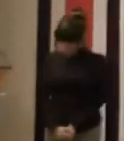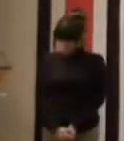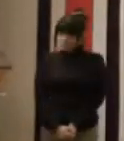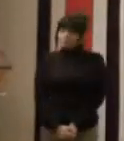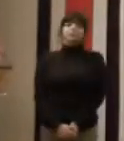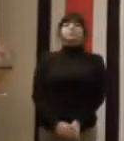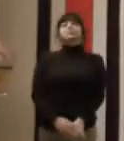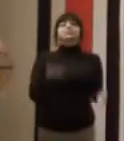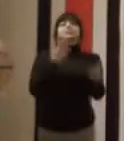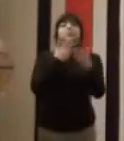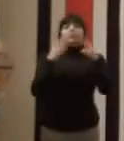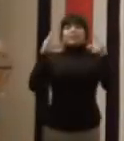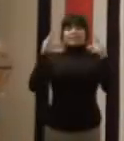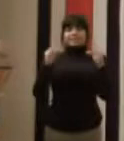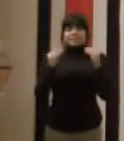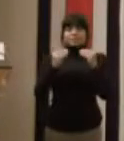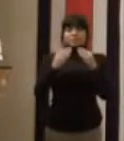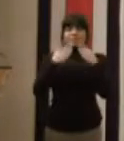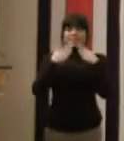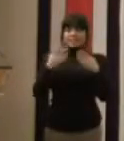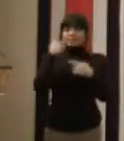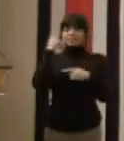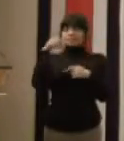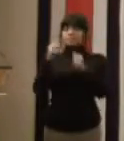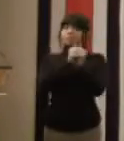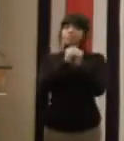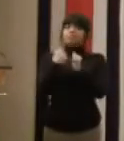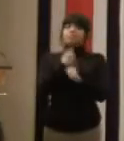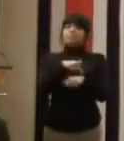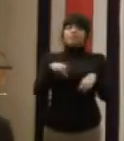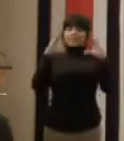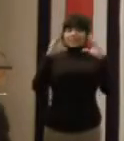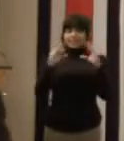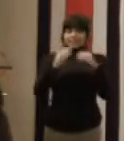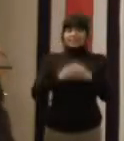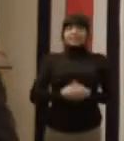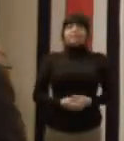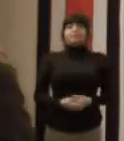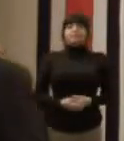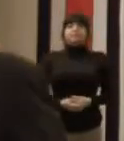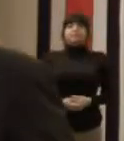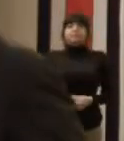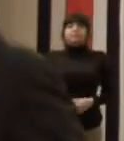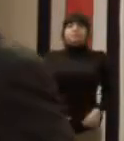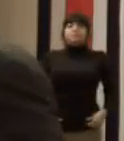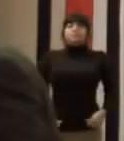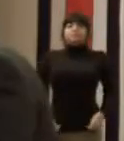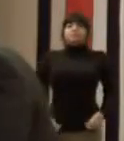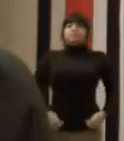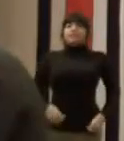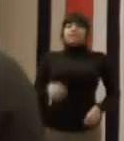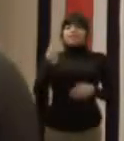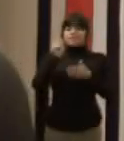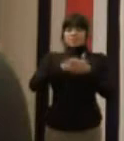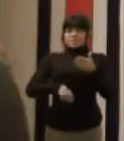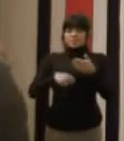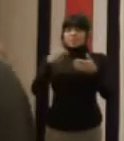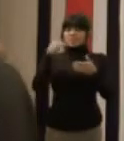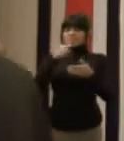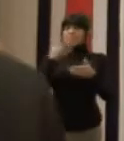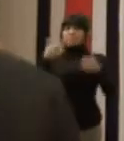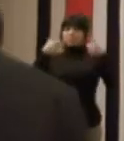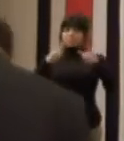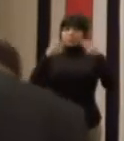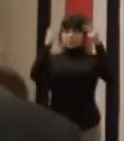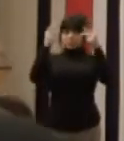Muy buenas tardes, muchísimas gracias por acompañarnos en esta tarde en la firma del acuerdo